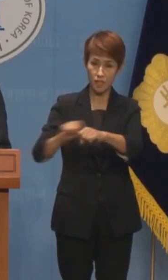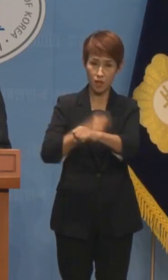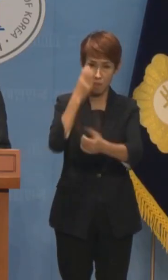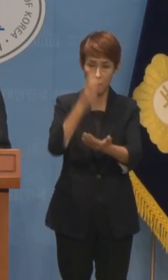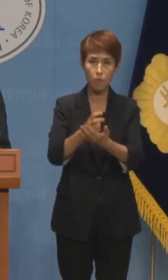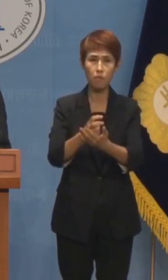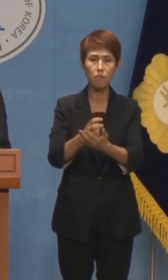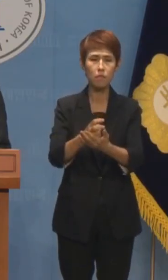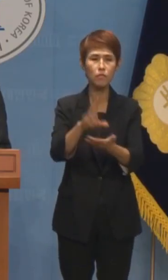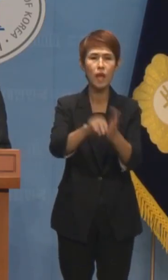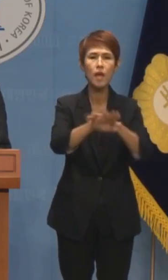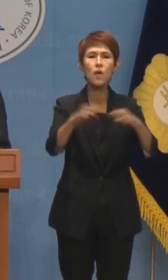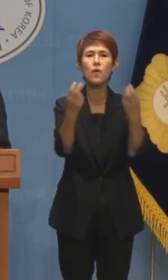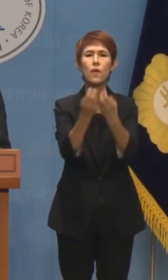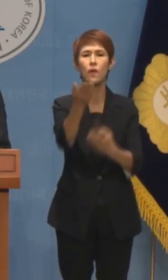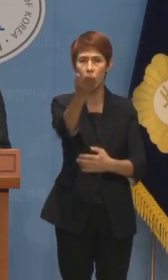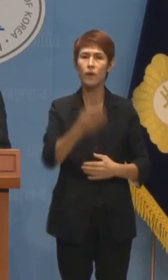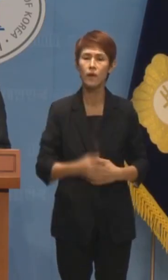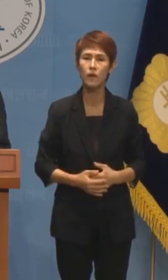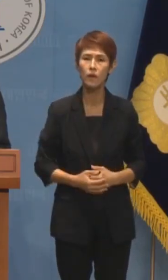겁니까?